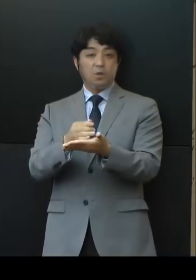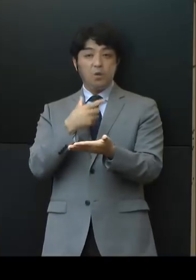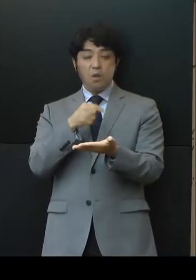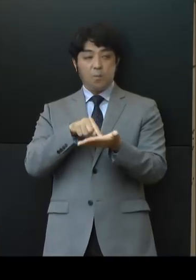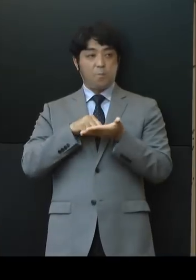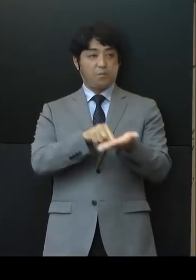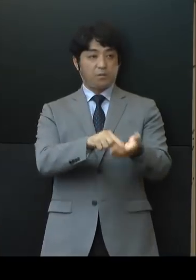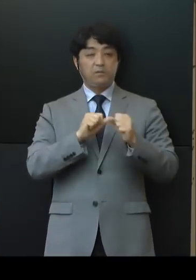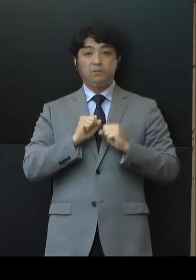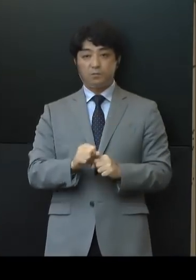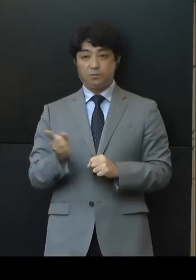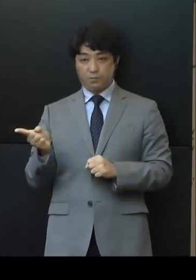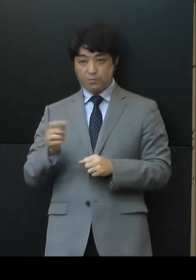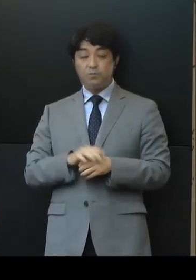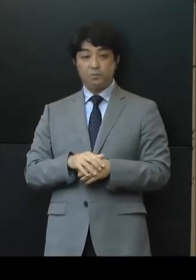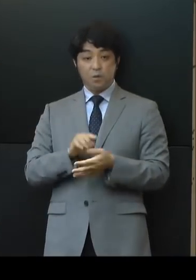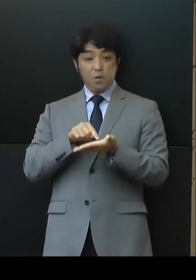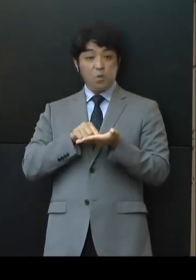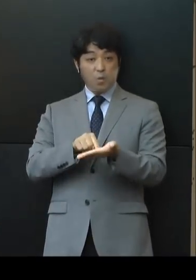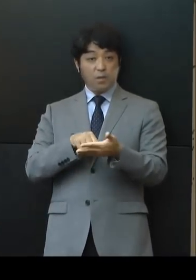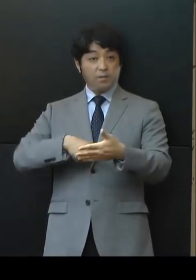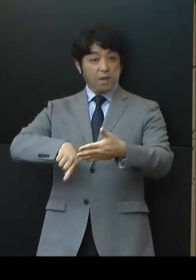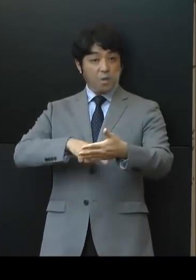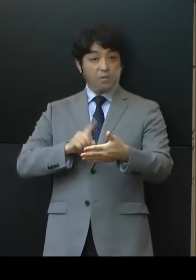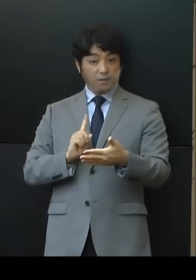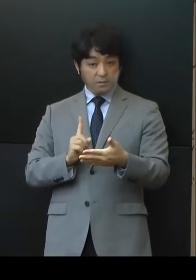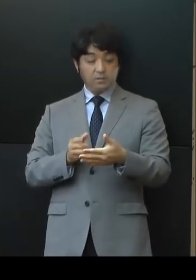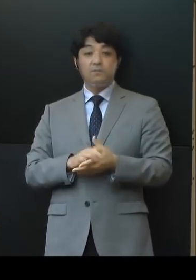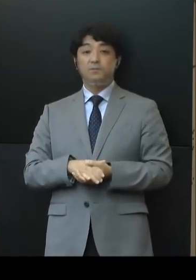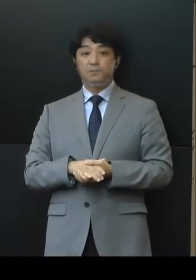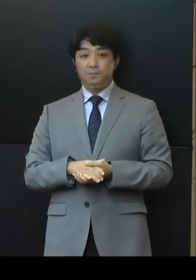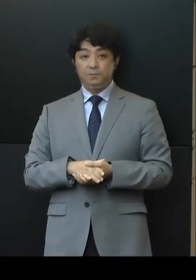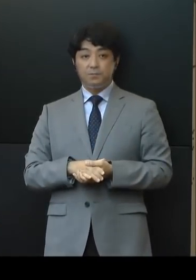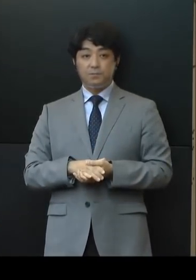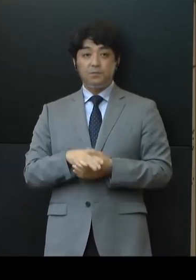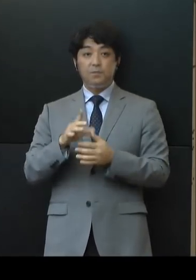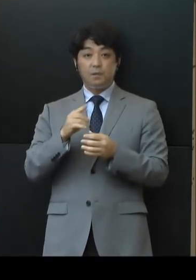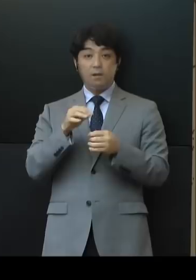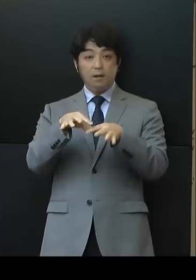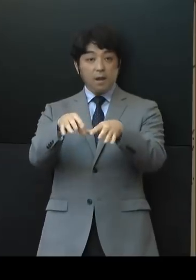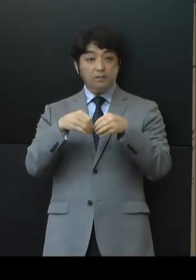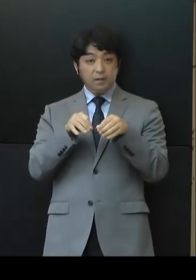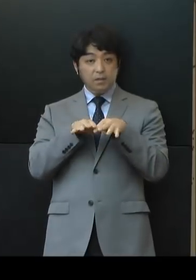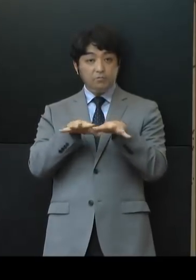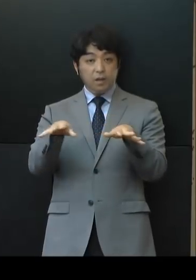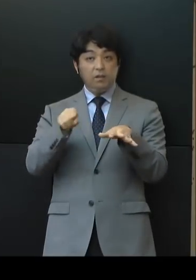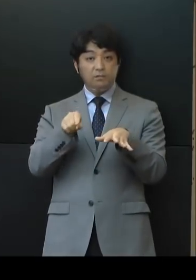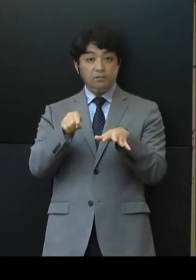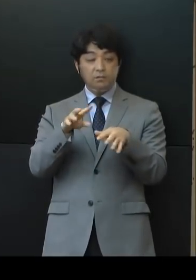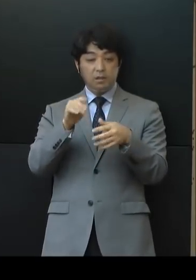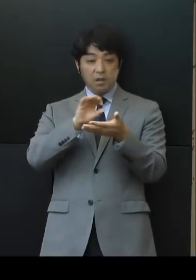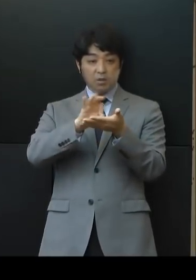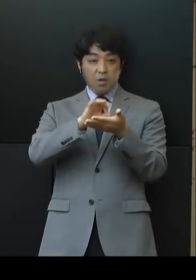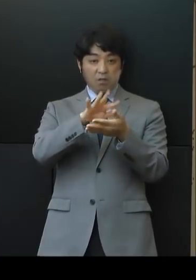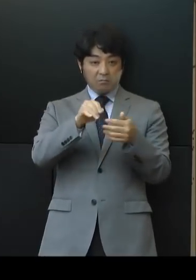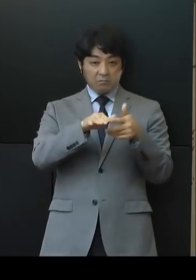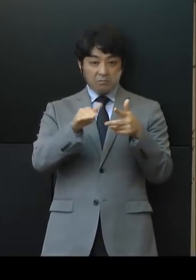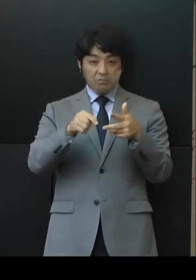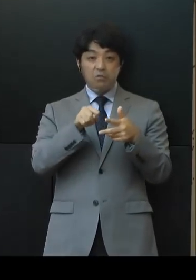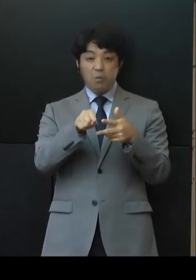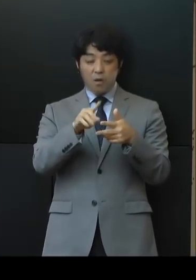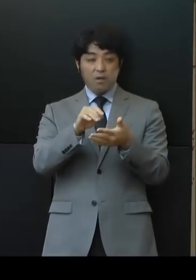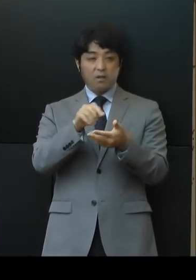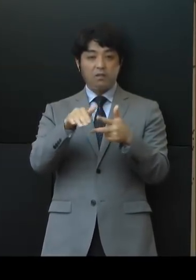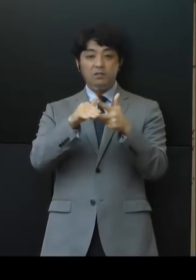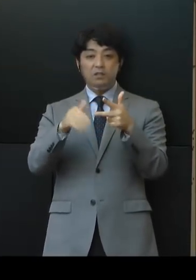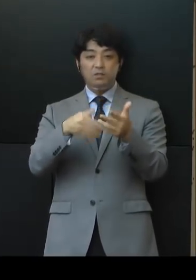。要請する内容等です。感染拡大につながる恐れのある施設について施設の使用停止の